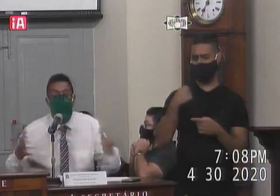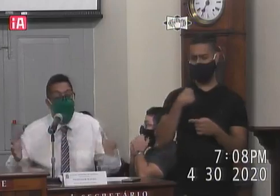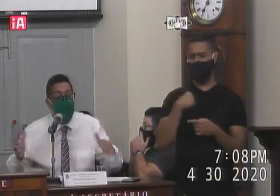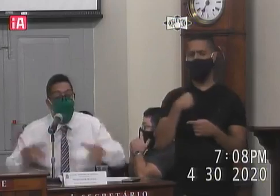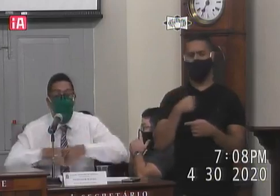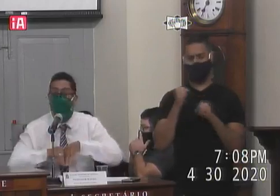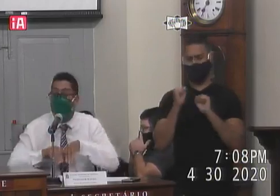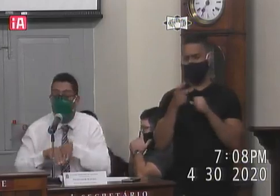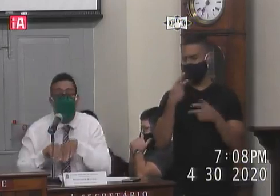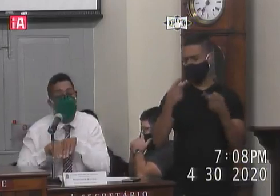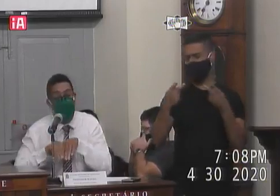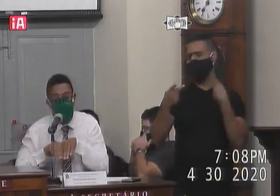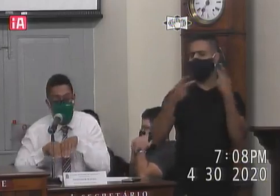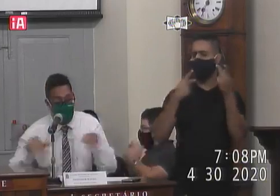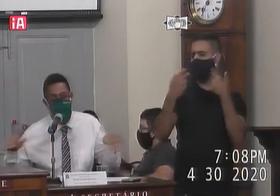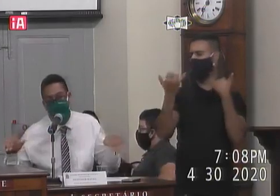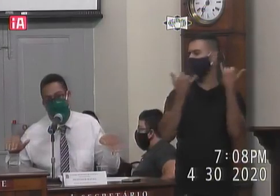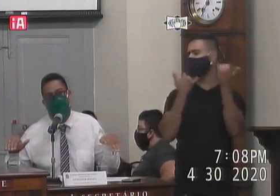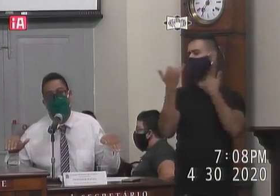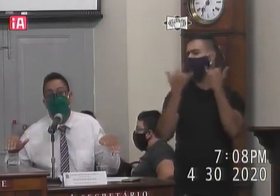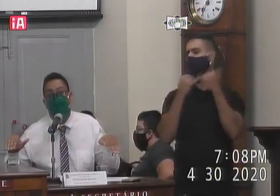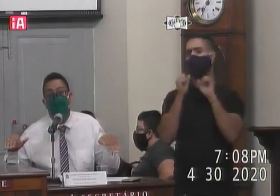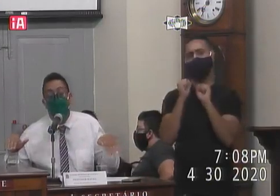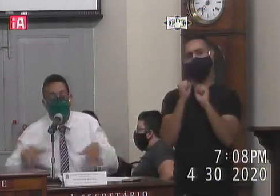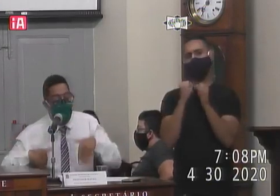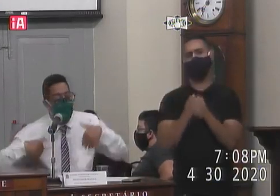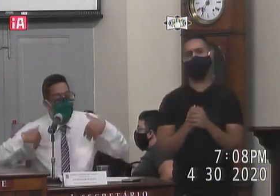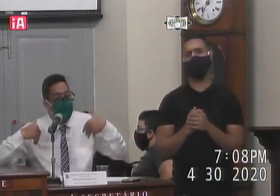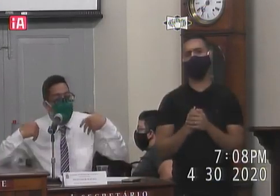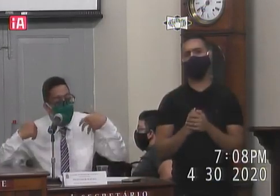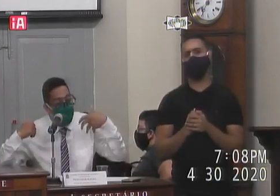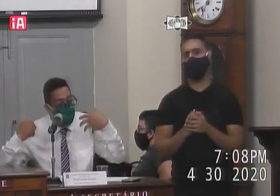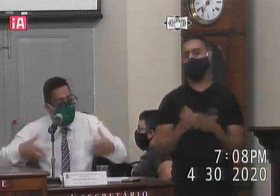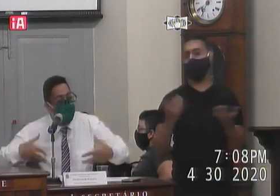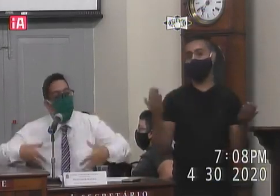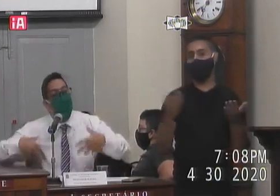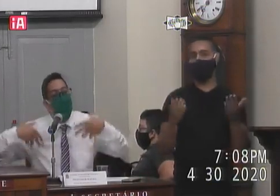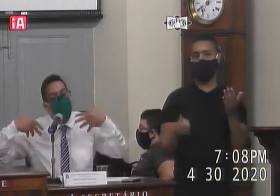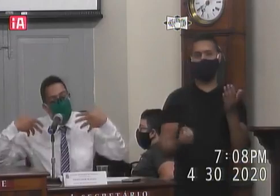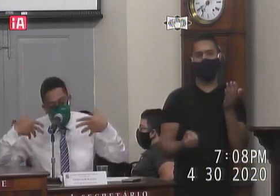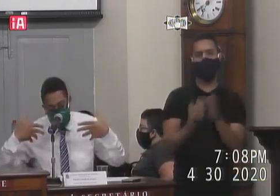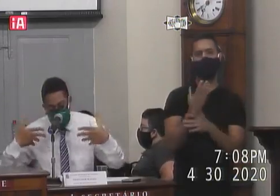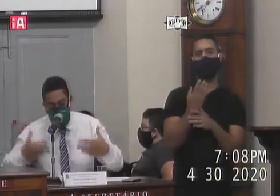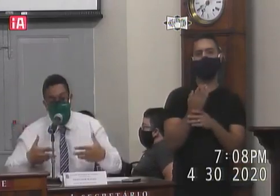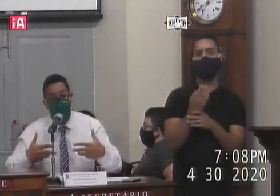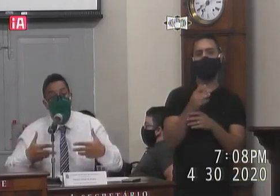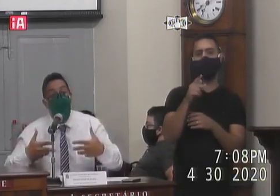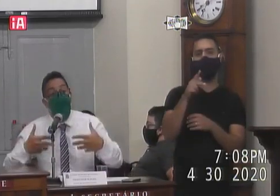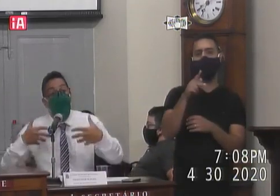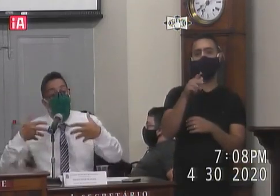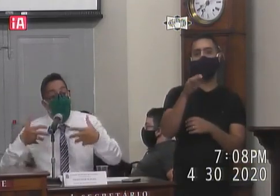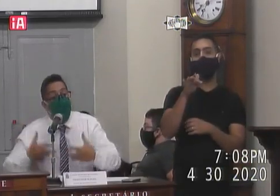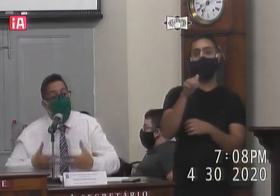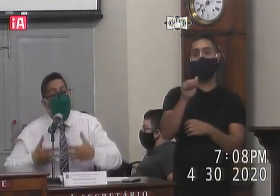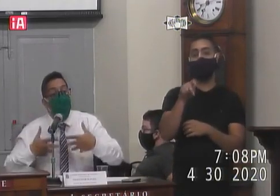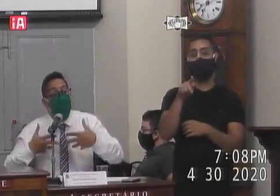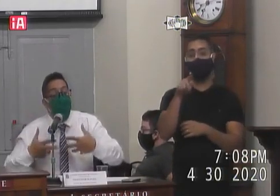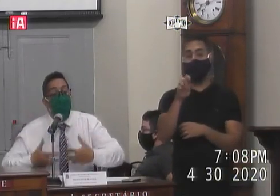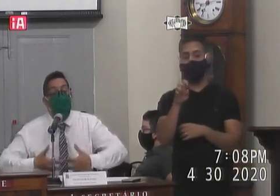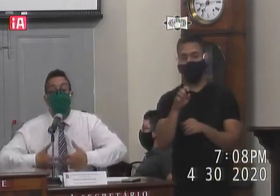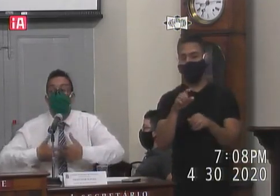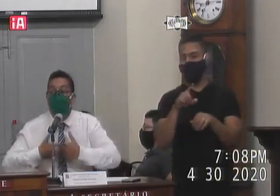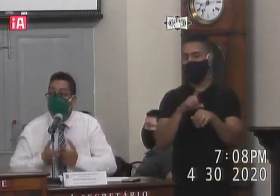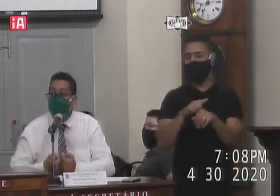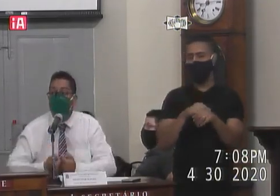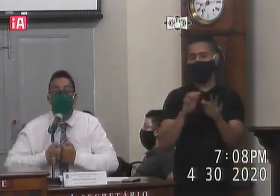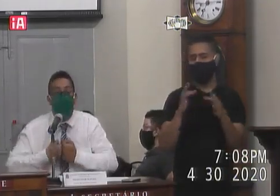que quiser de mim, porque o meu sono vocês não tiram. Agora eles estão criando fakes para falar da minha família. No momento que eles tinham que